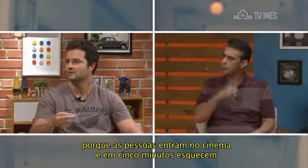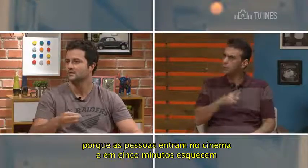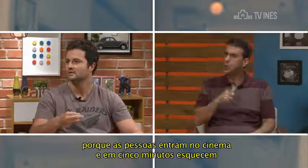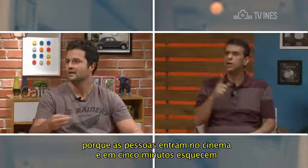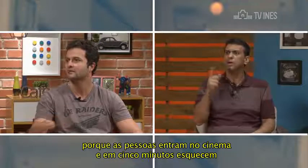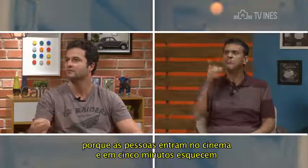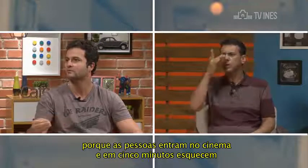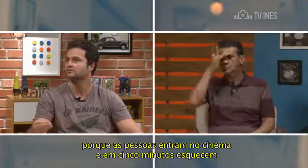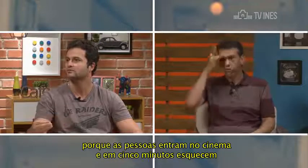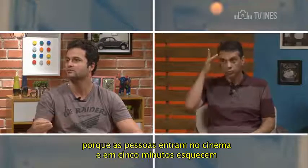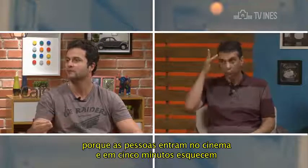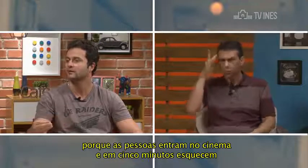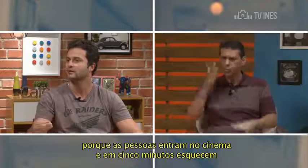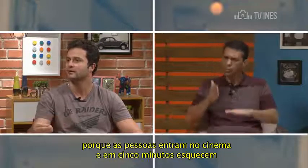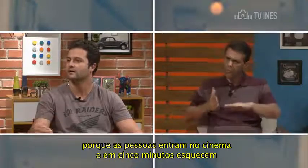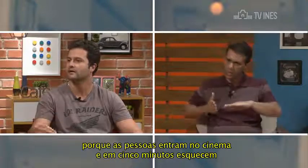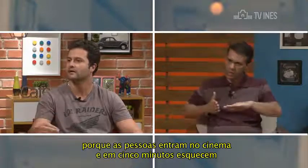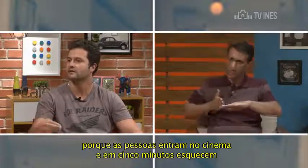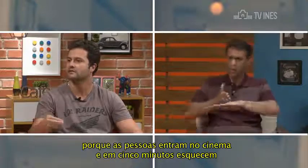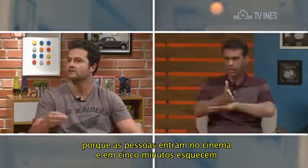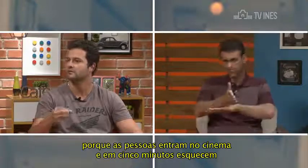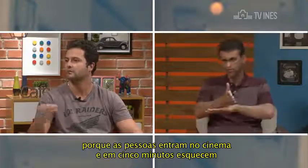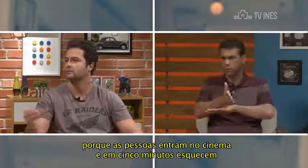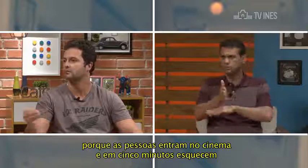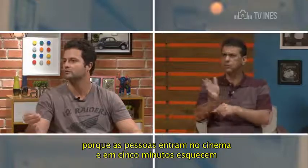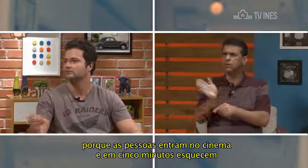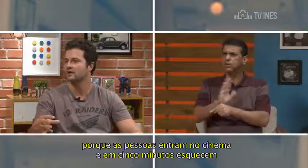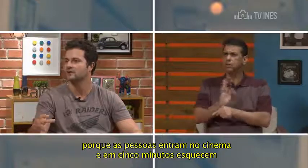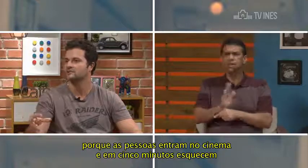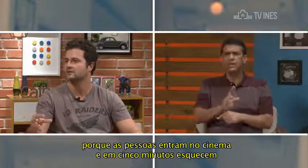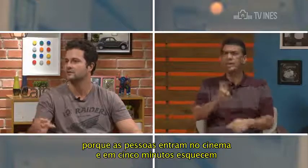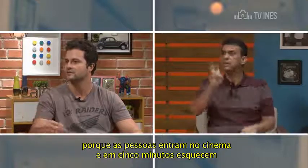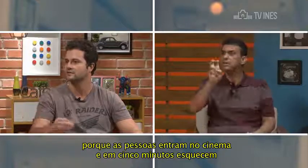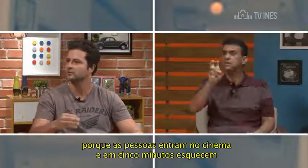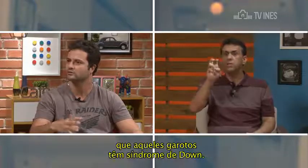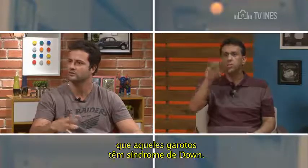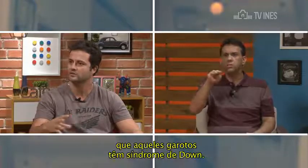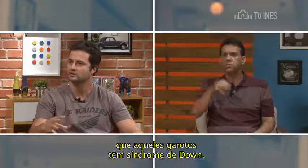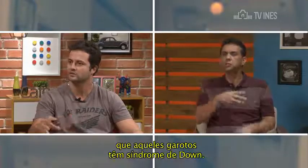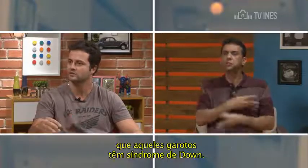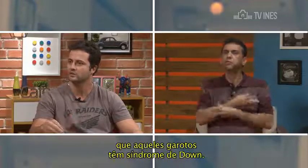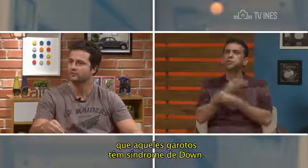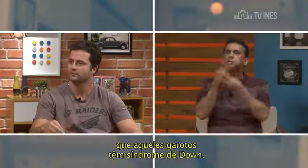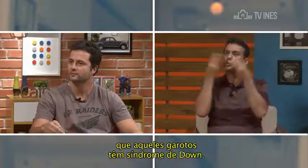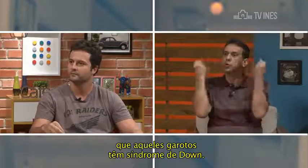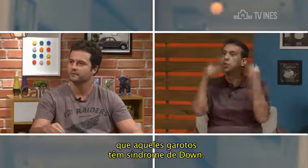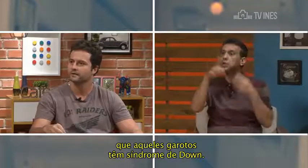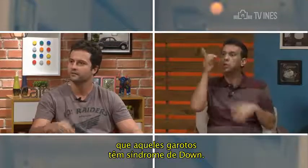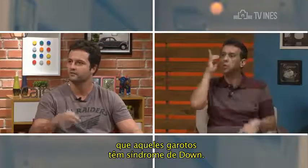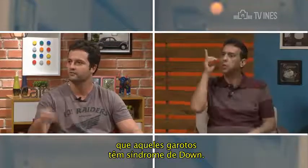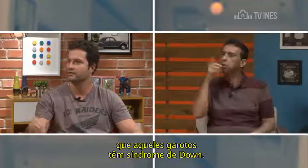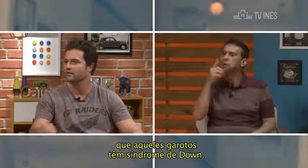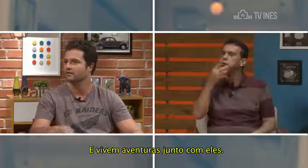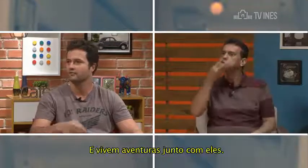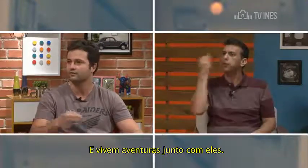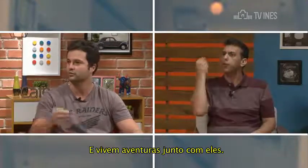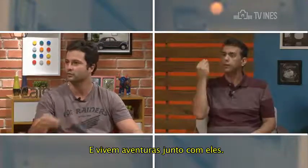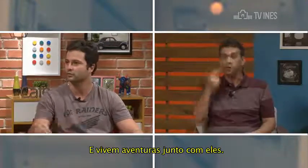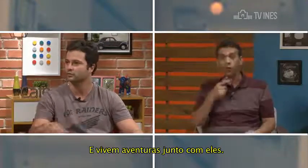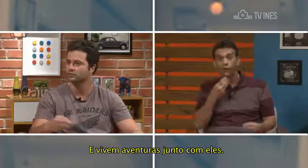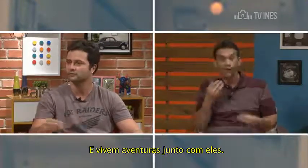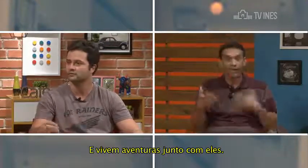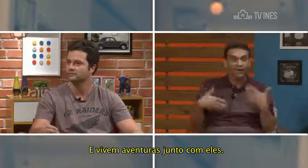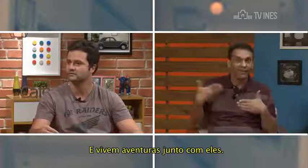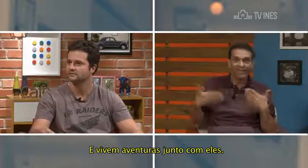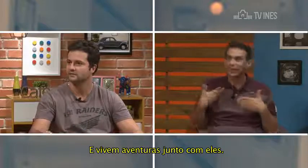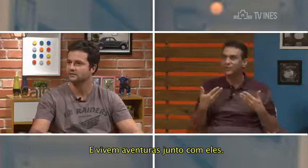as pessoas, elas entram no cinema e 5 minutos esquecem que aqueles garotos têm síndrome de Down. E vivem a